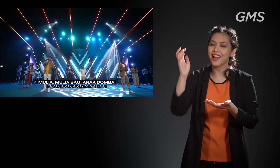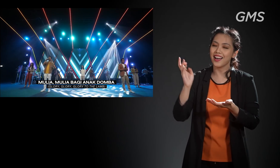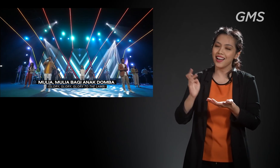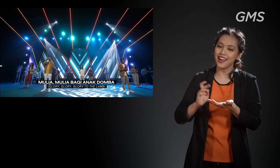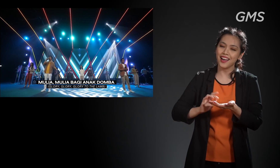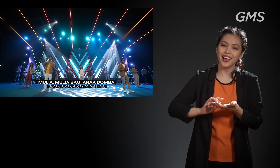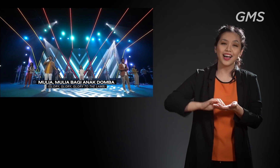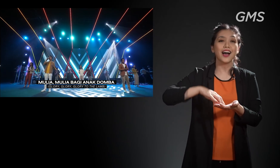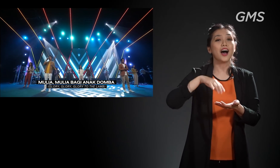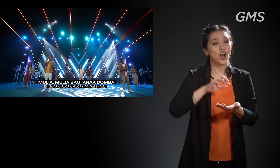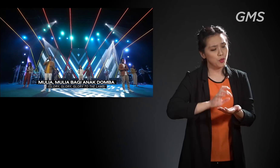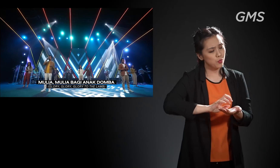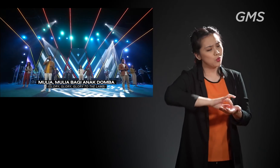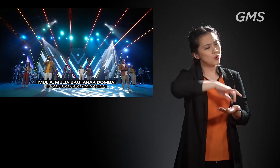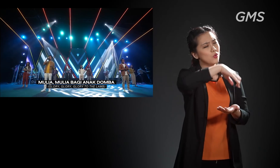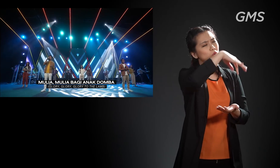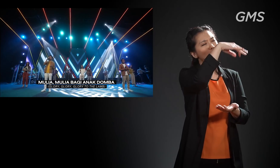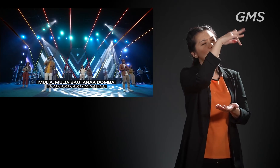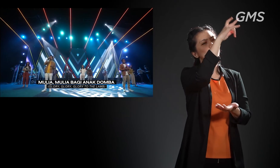Mulia,